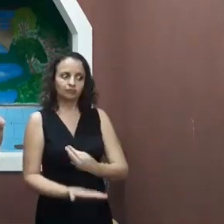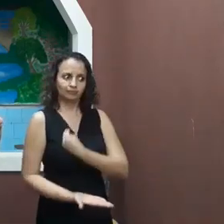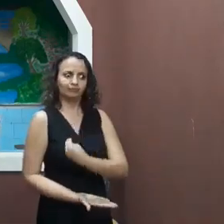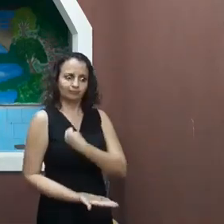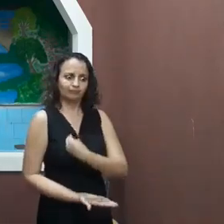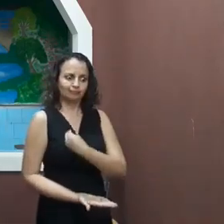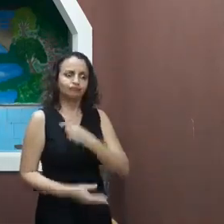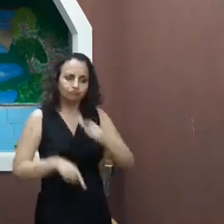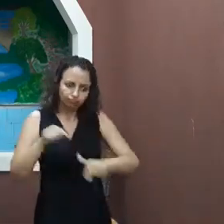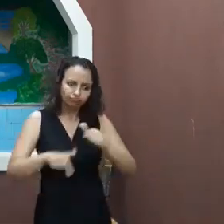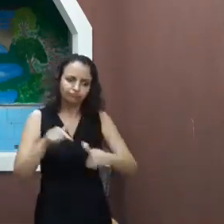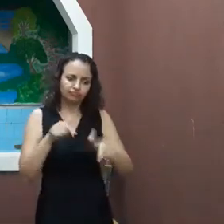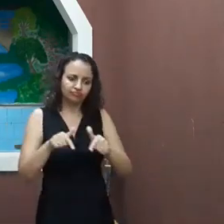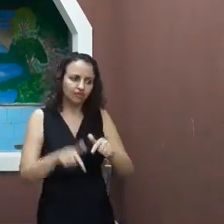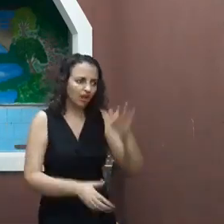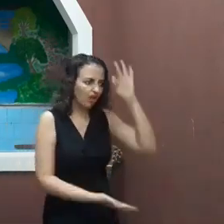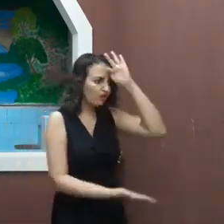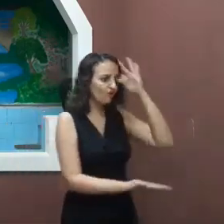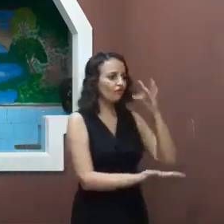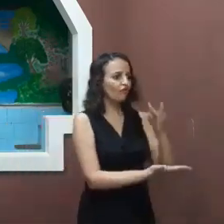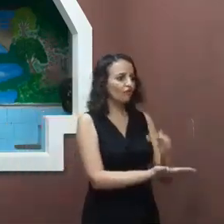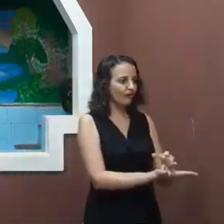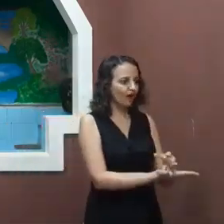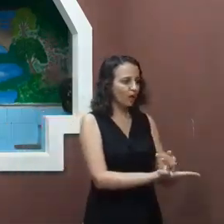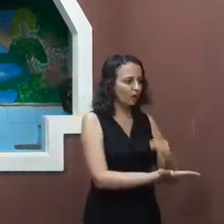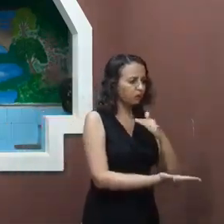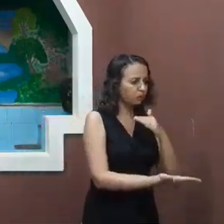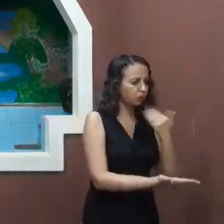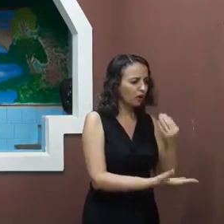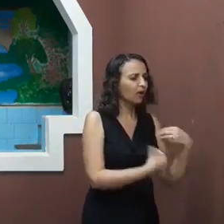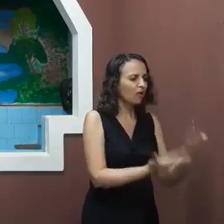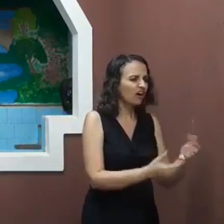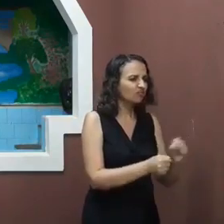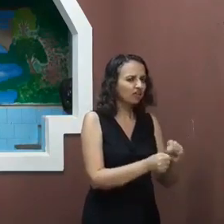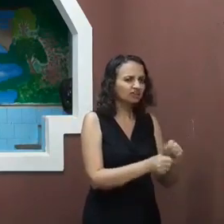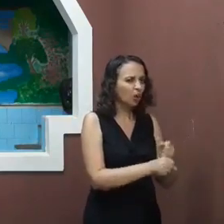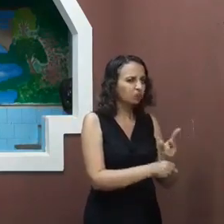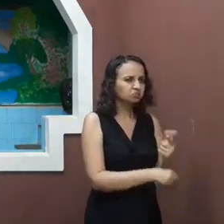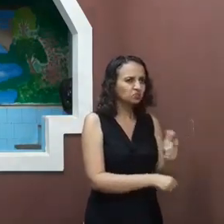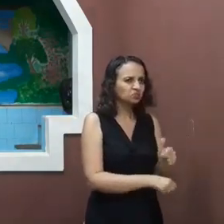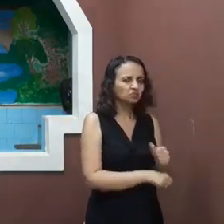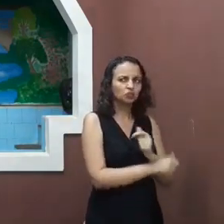obras. Uma fé morta não tem obras.